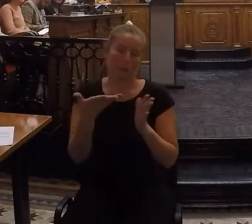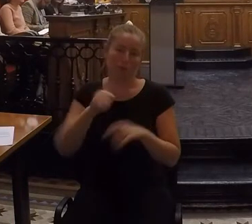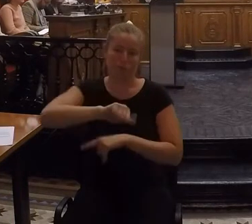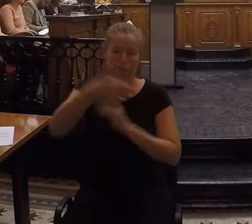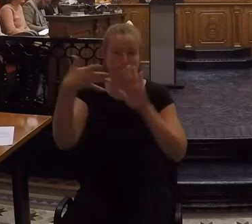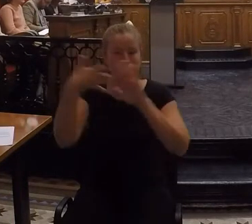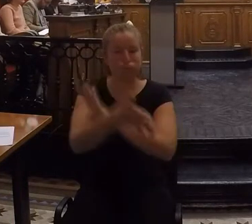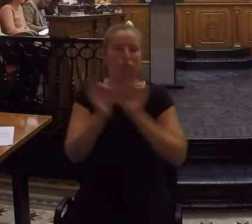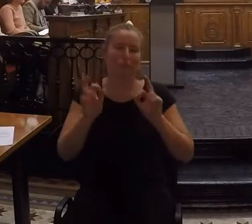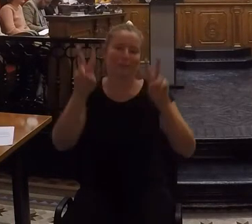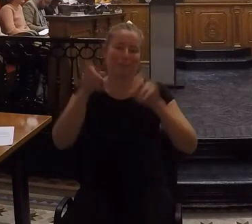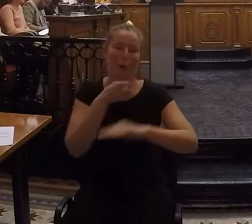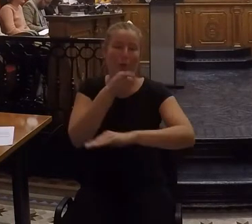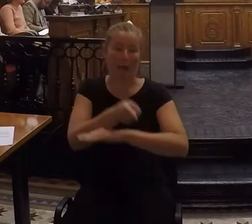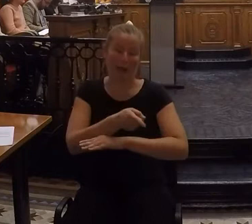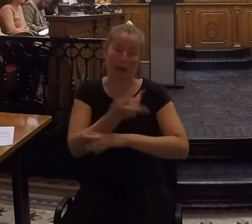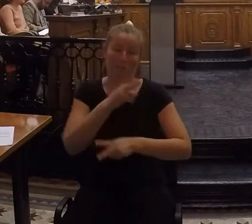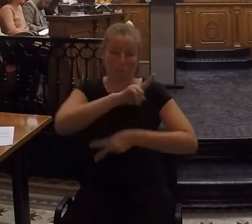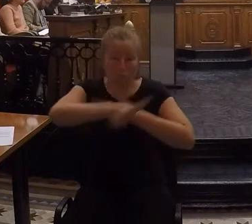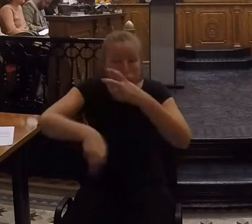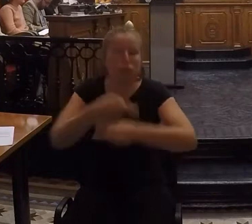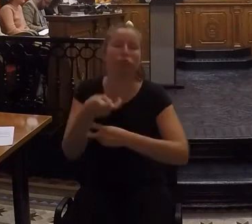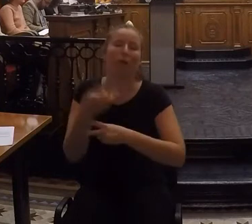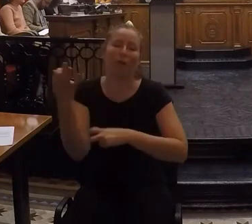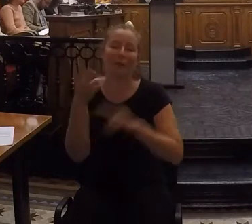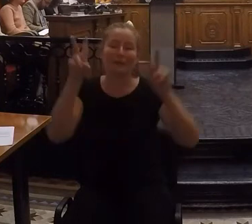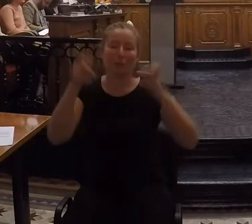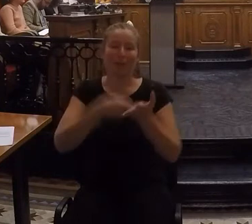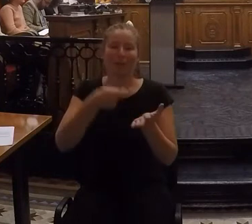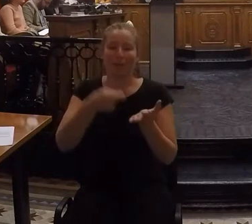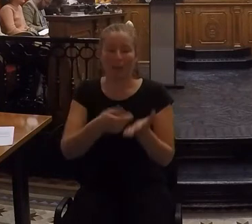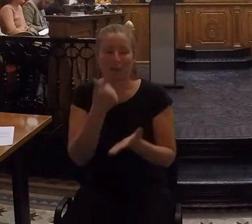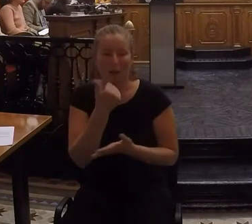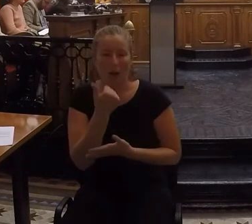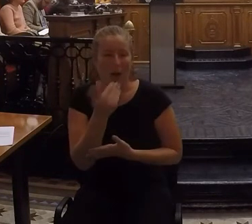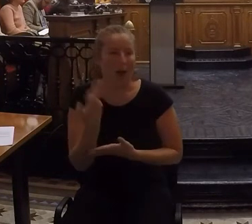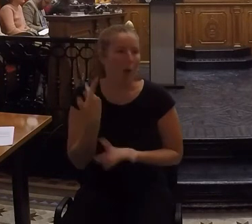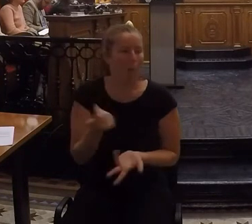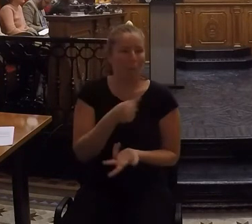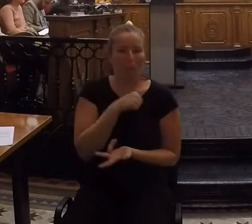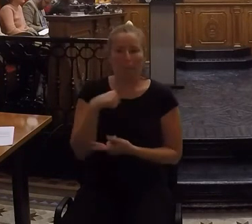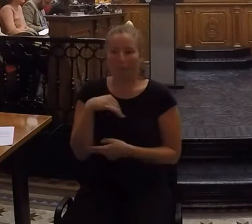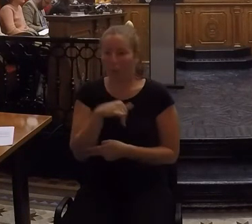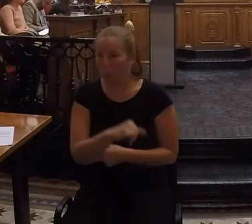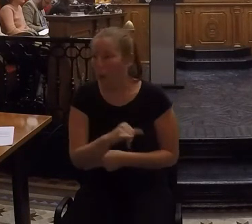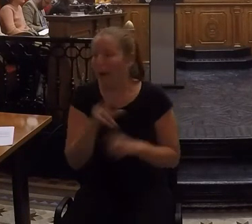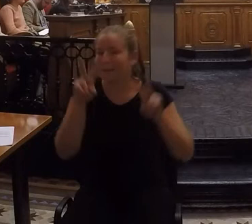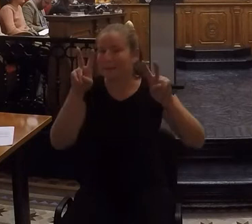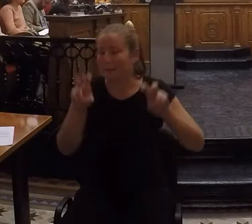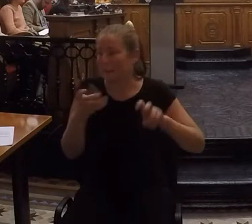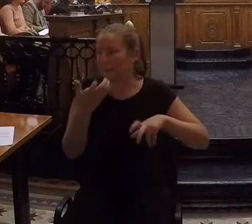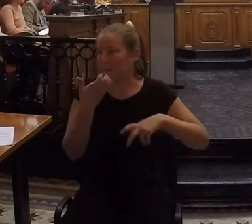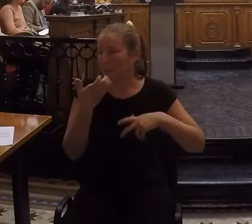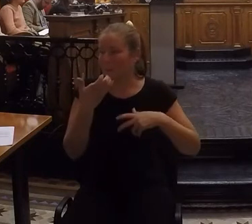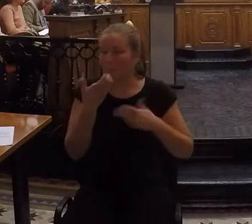modificación de la ordenanza fiscal reguladora de la tasa por utilizaciones privativas o aprovechamientos especiales constituidos por